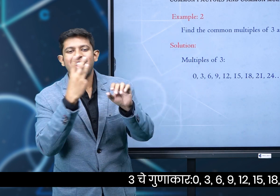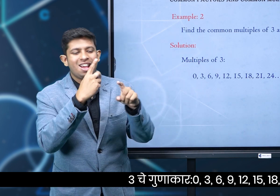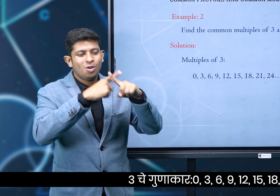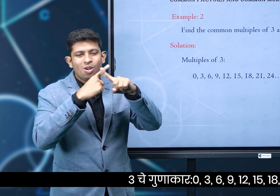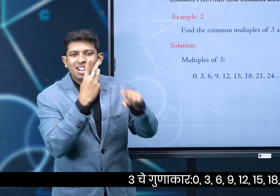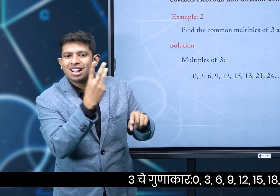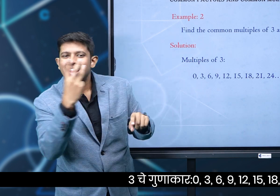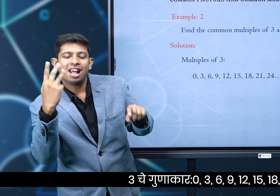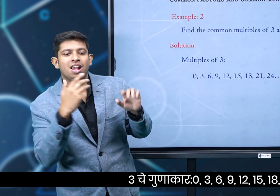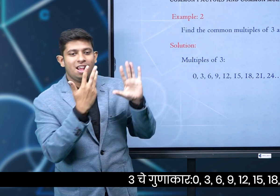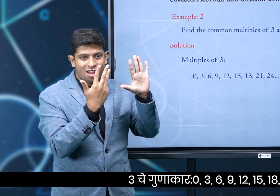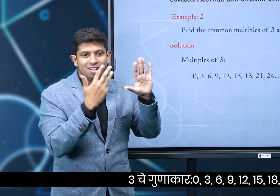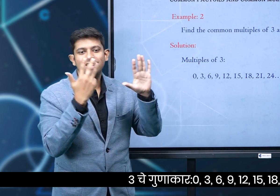24.